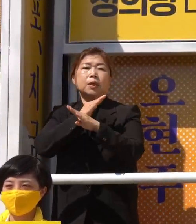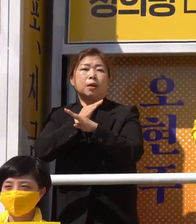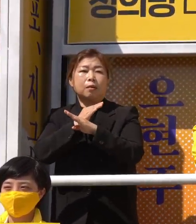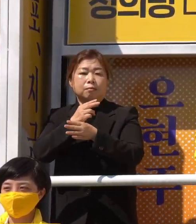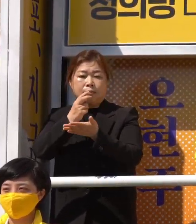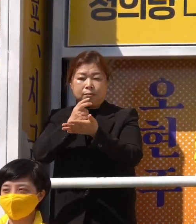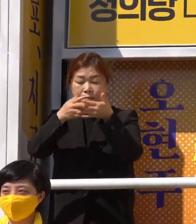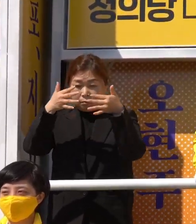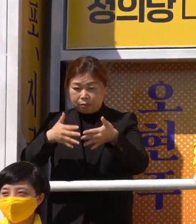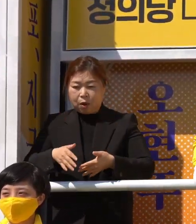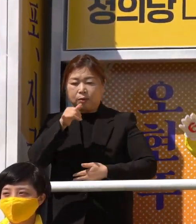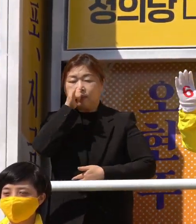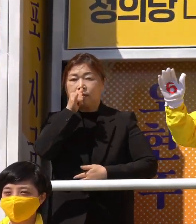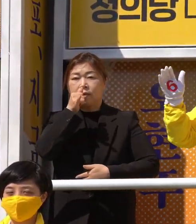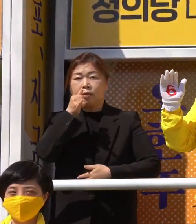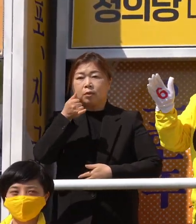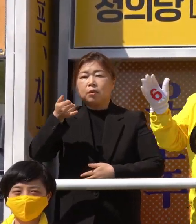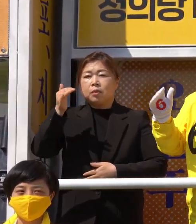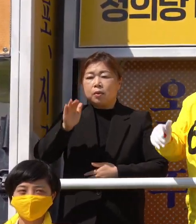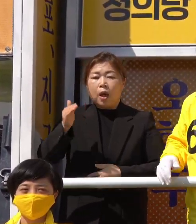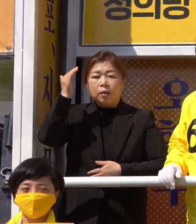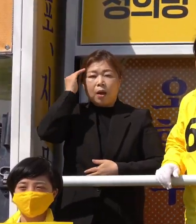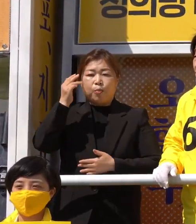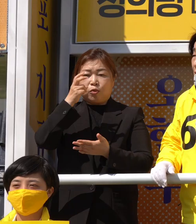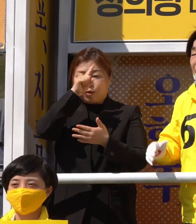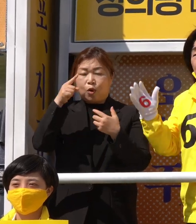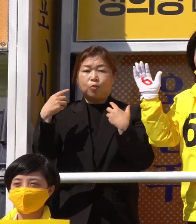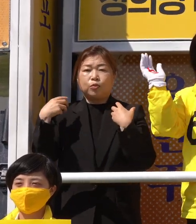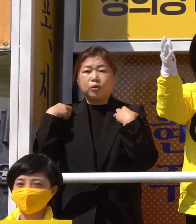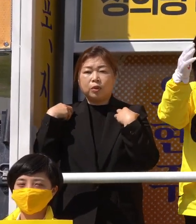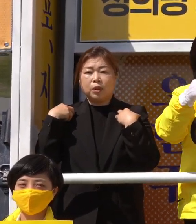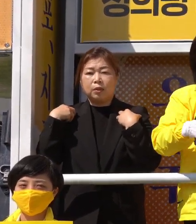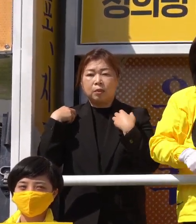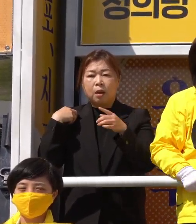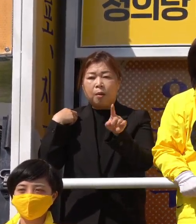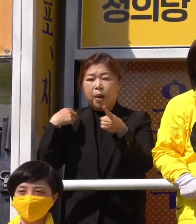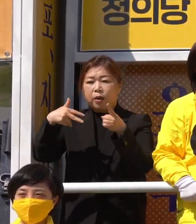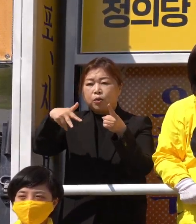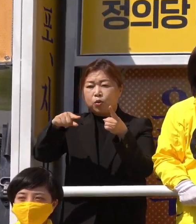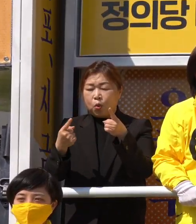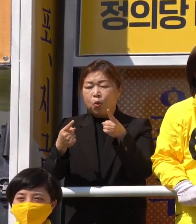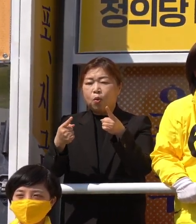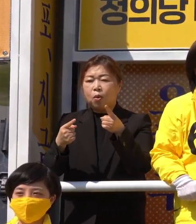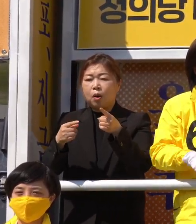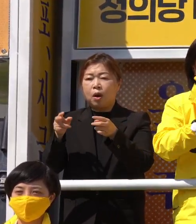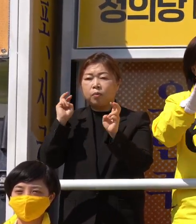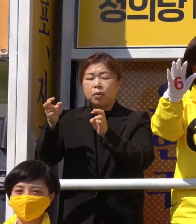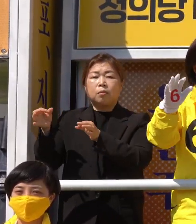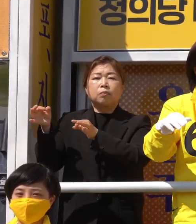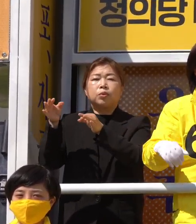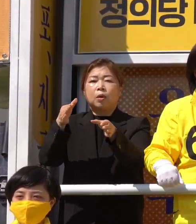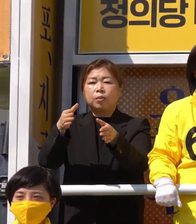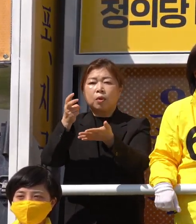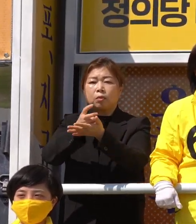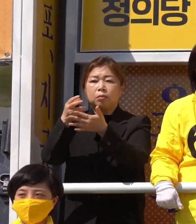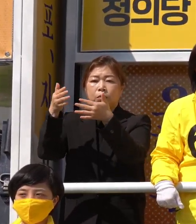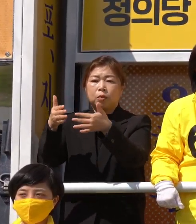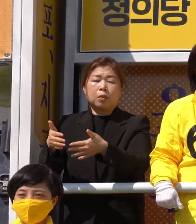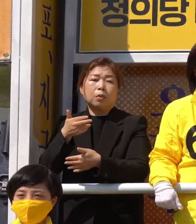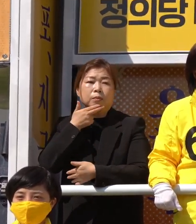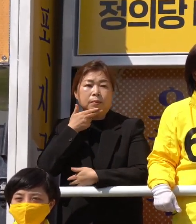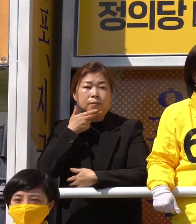붙이라고 했습니다. 그런데 이 대한민국 정부는 100조씩을 기업에 주면서 아무런 조건이